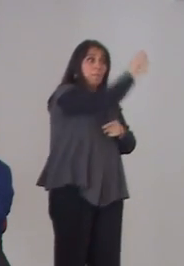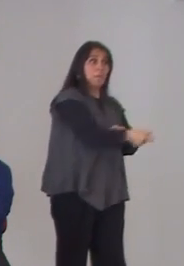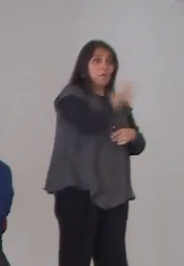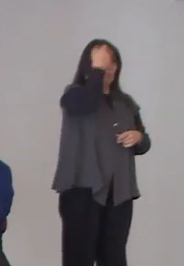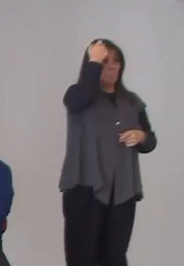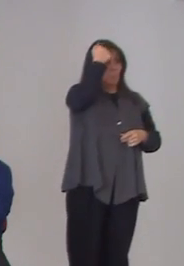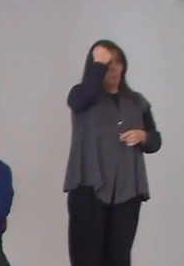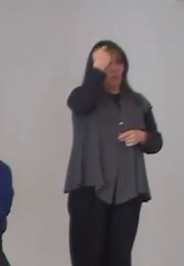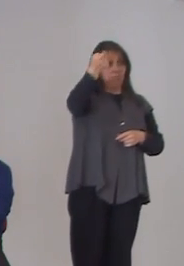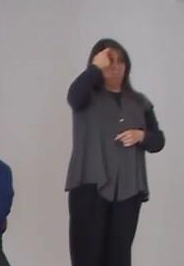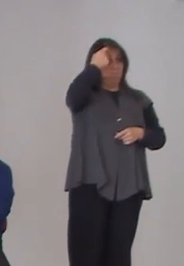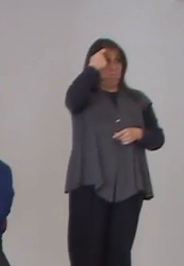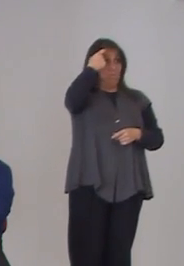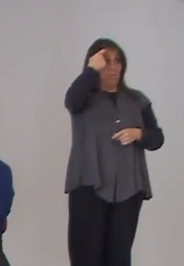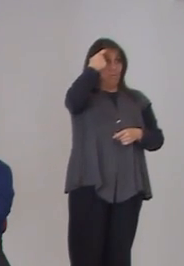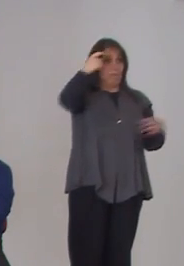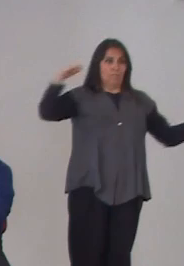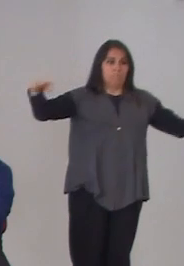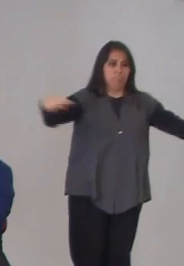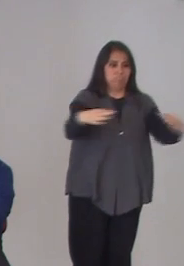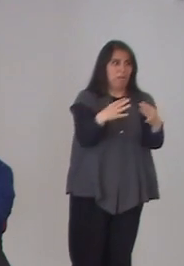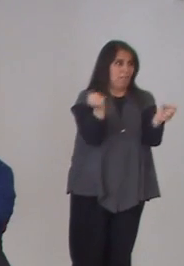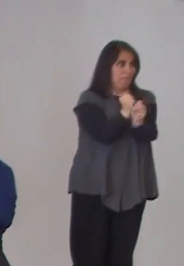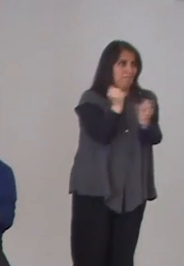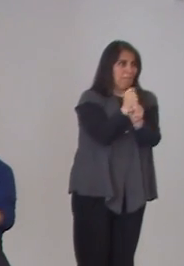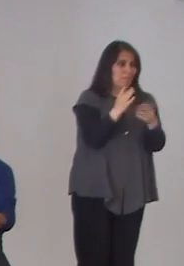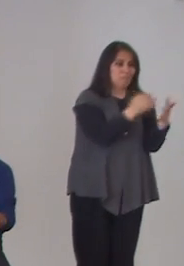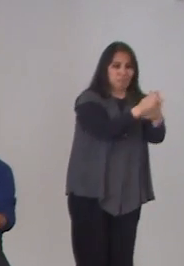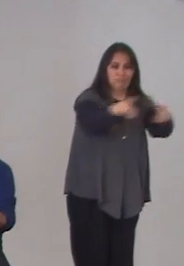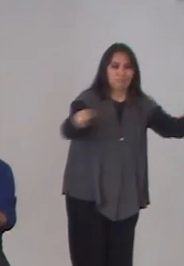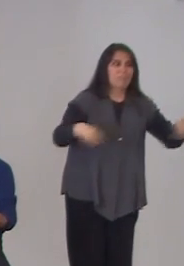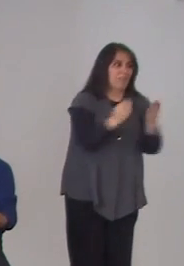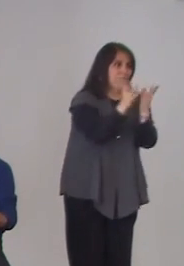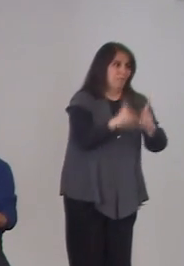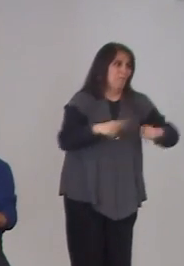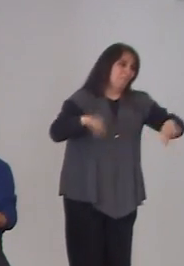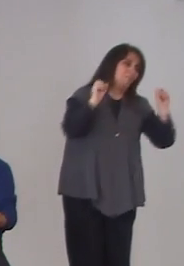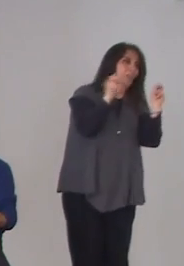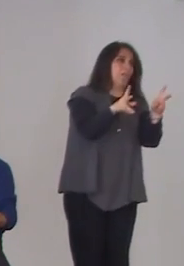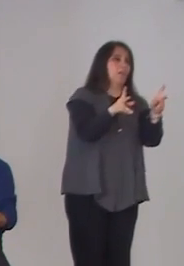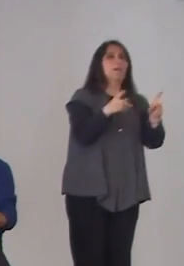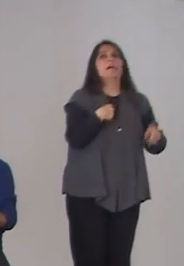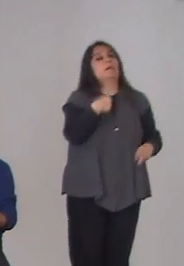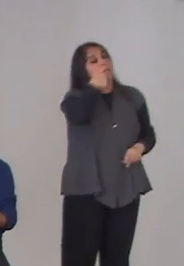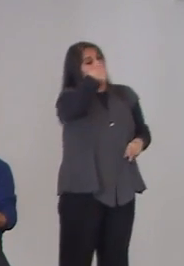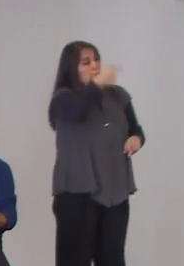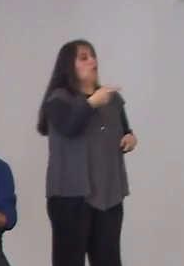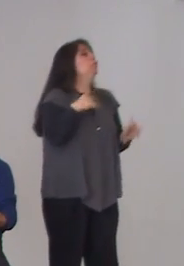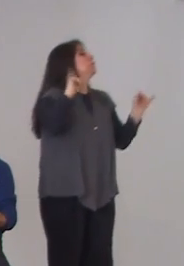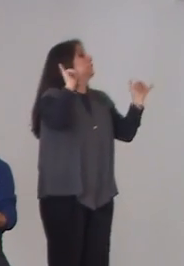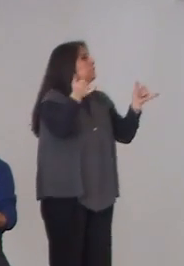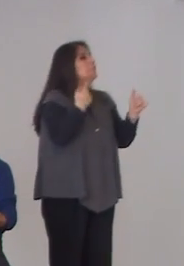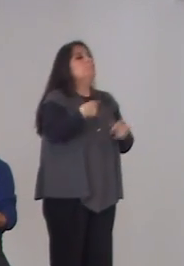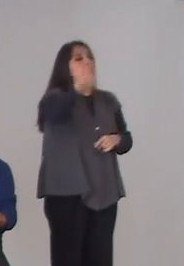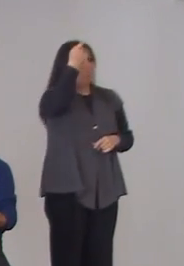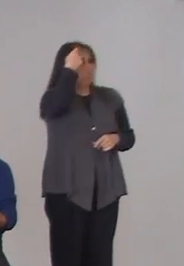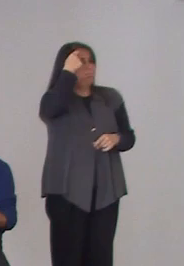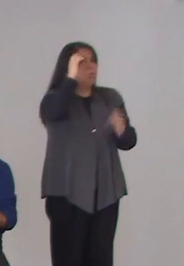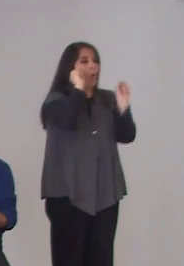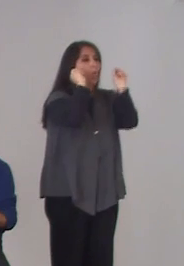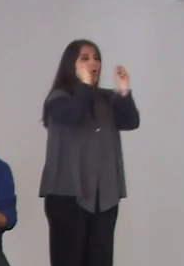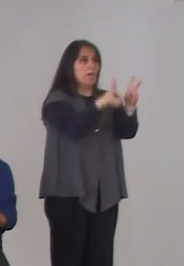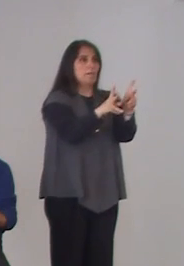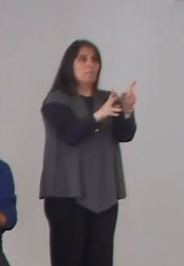Yo diría que sí, los más pilos, pero también yo diría que los más comprometidos,